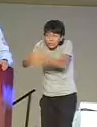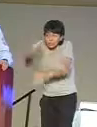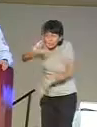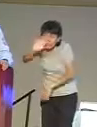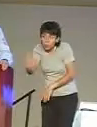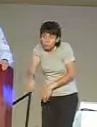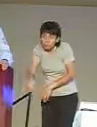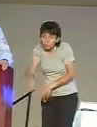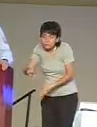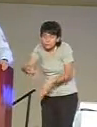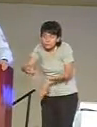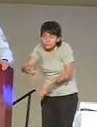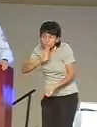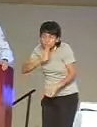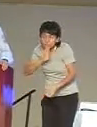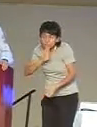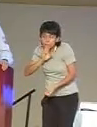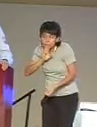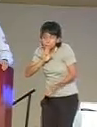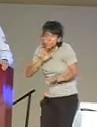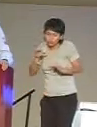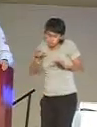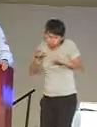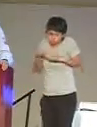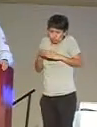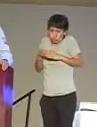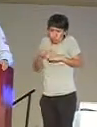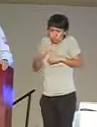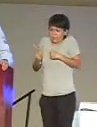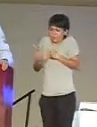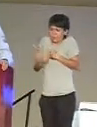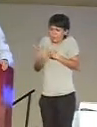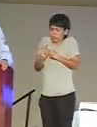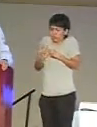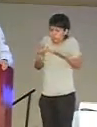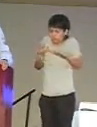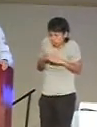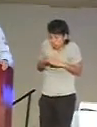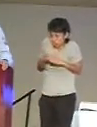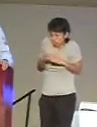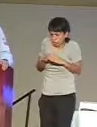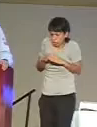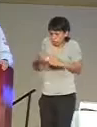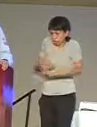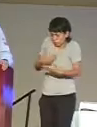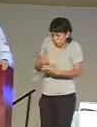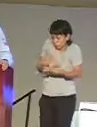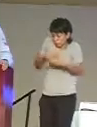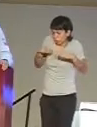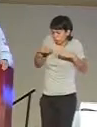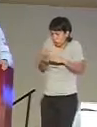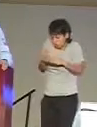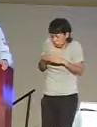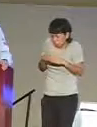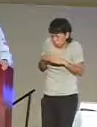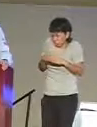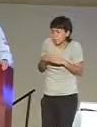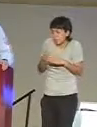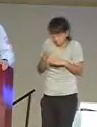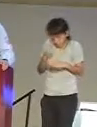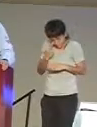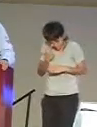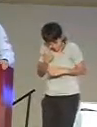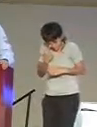país chiquito, sí, con una natalidad chiquita, sí. Bueno, comparémoslo con uno de los estados